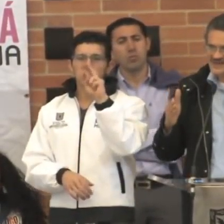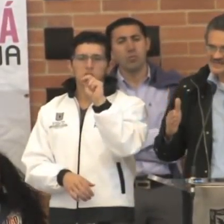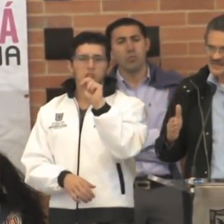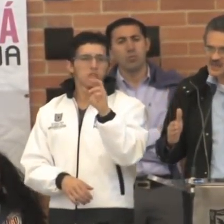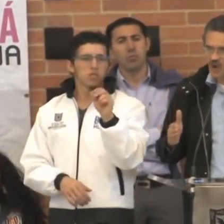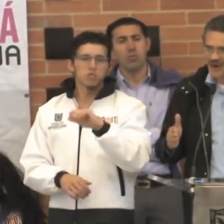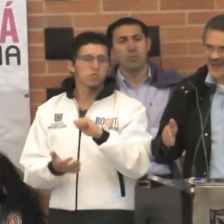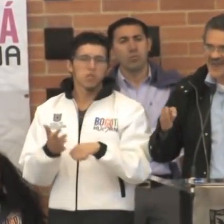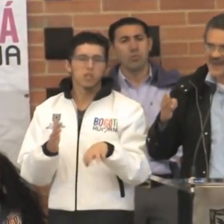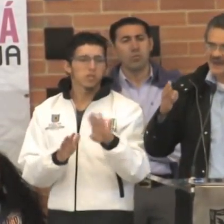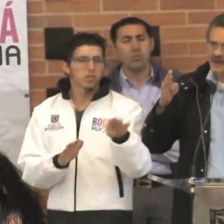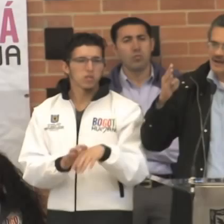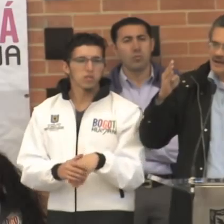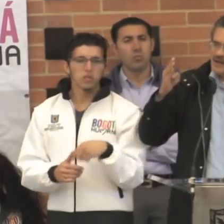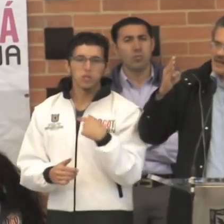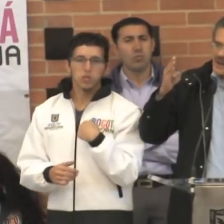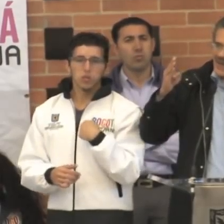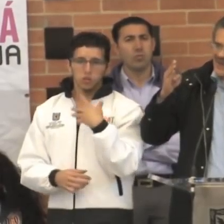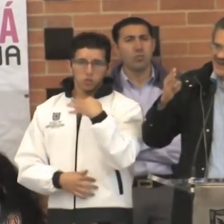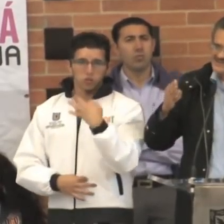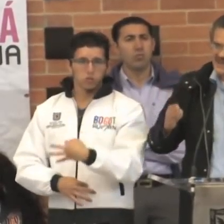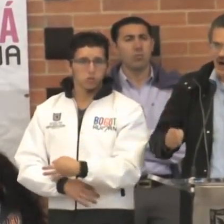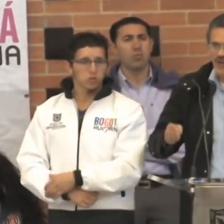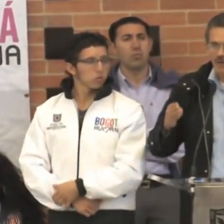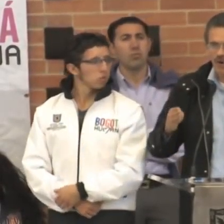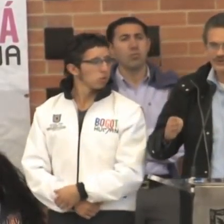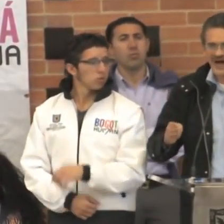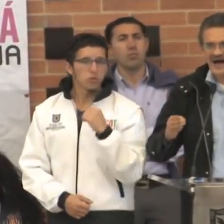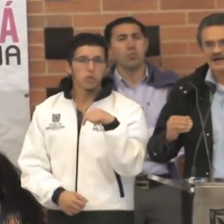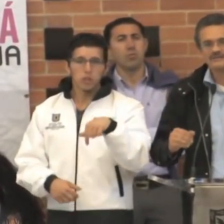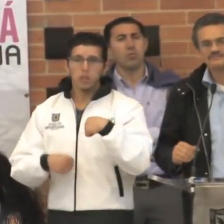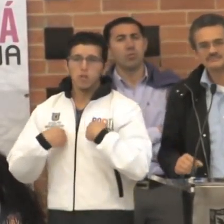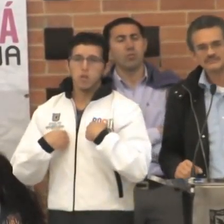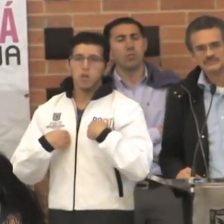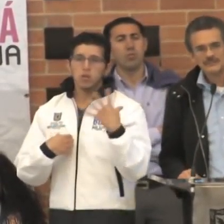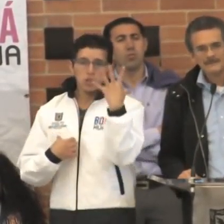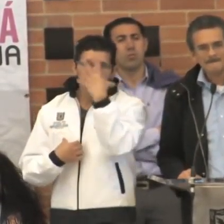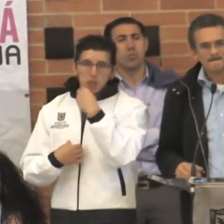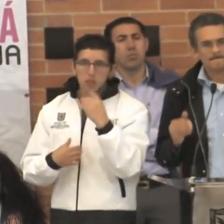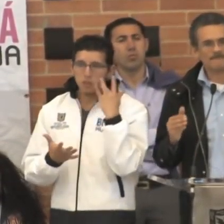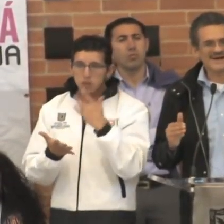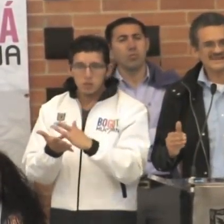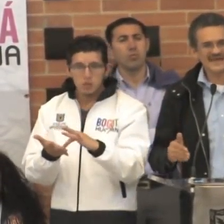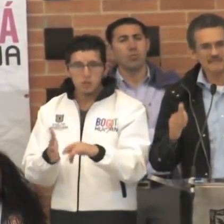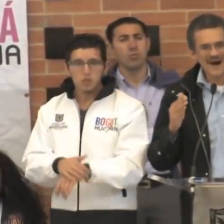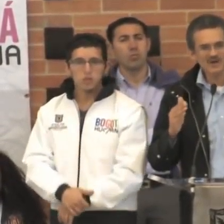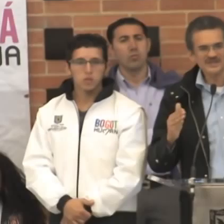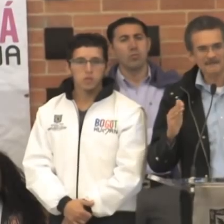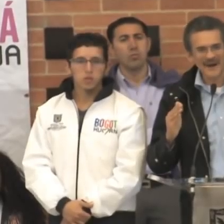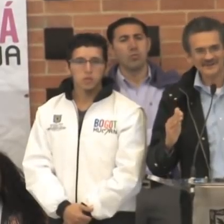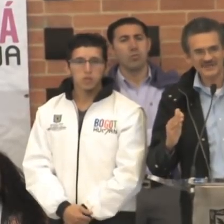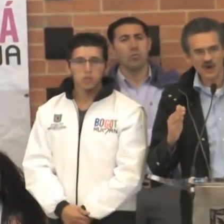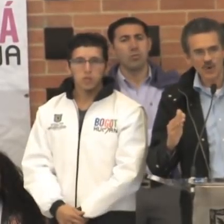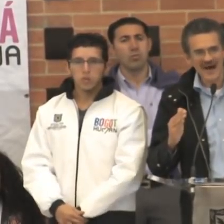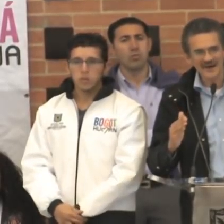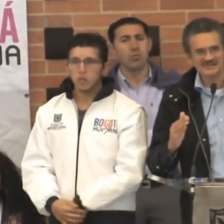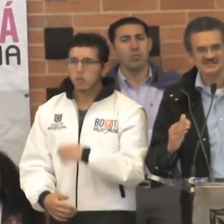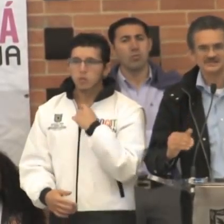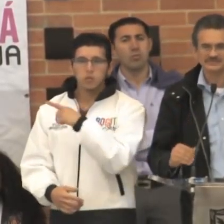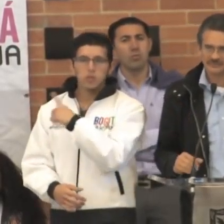Hemos decidido que el aseo de Bogotá pasa de manos de